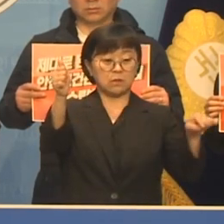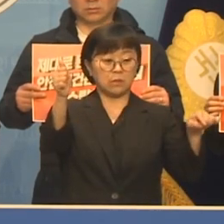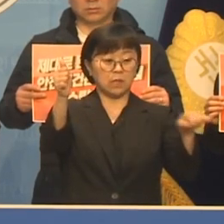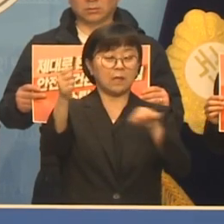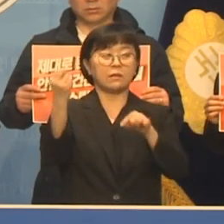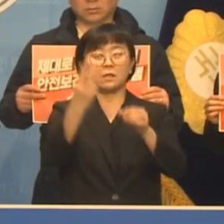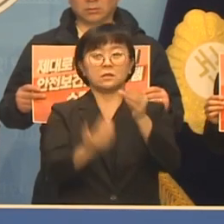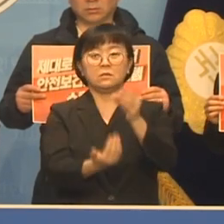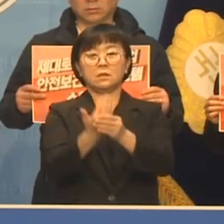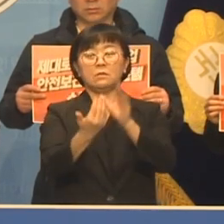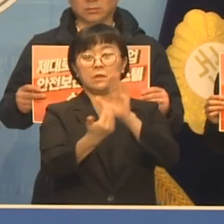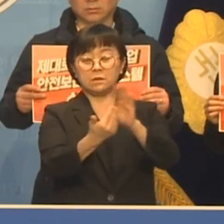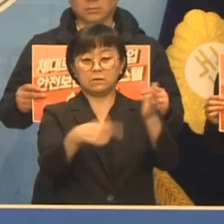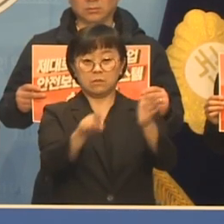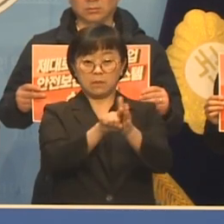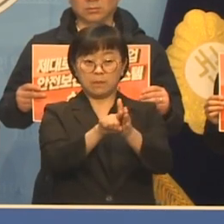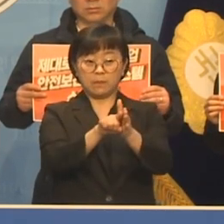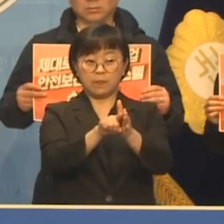재발 방지를 위한